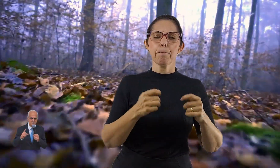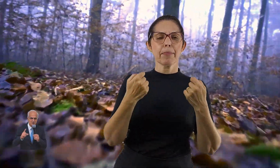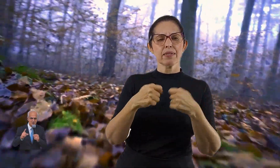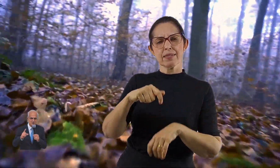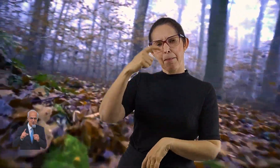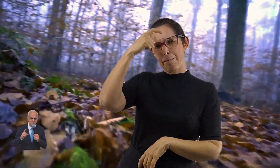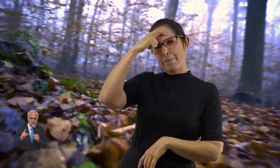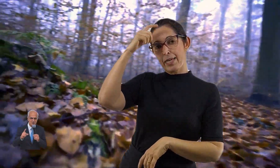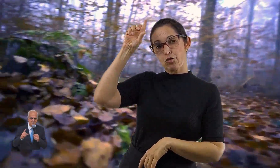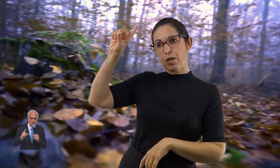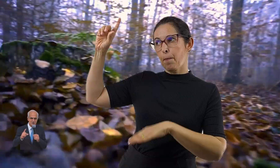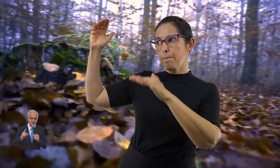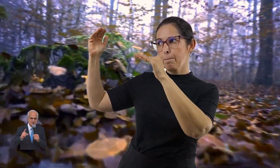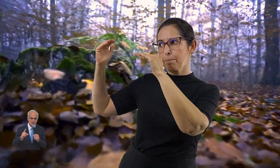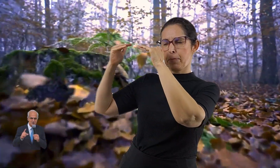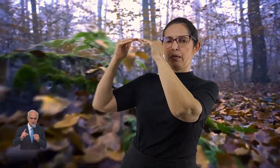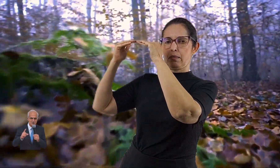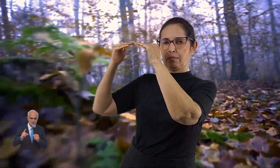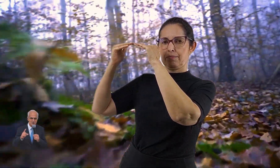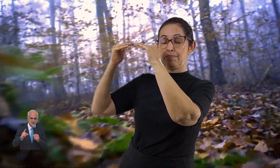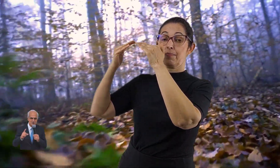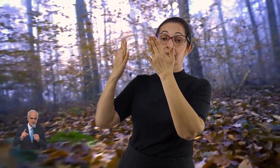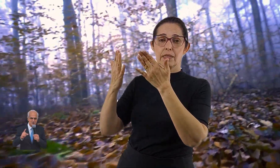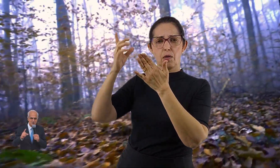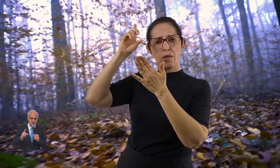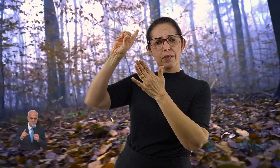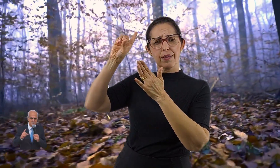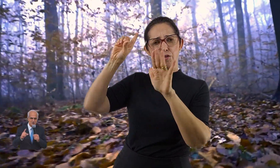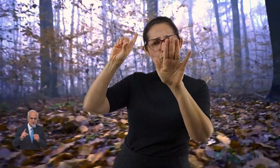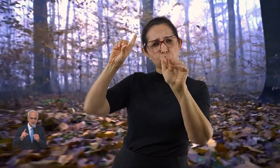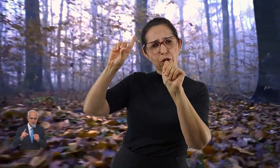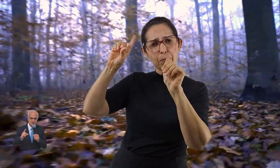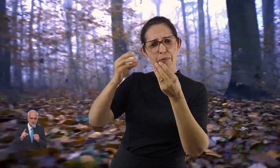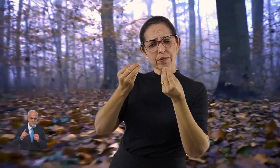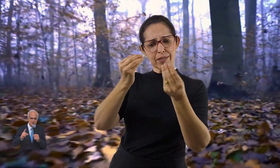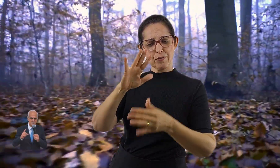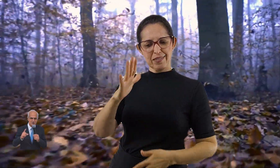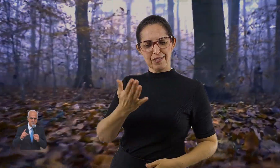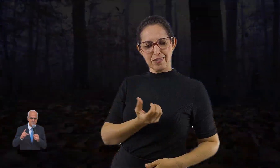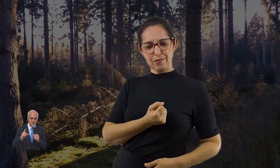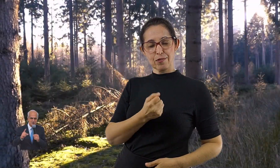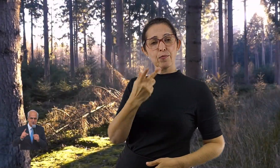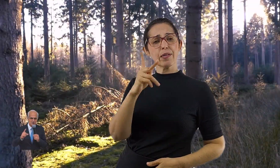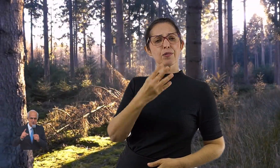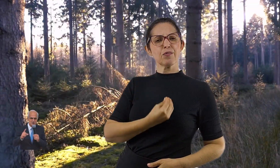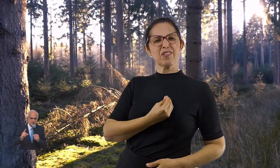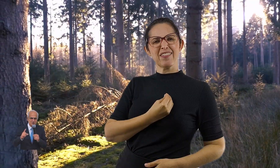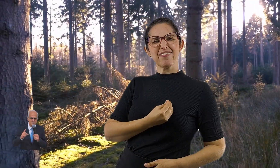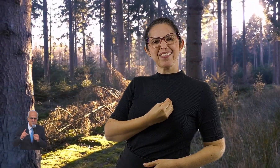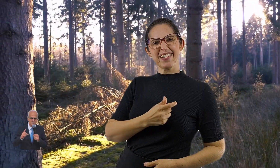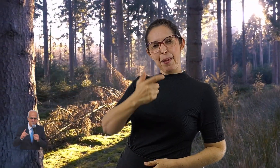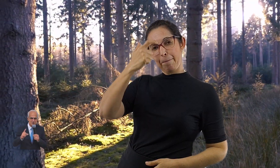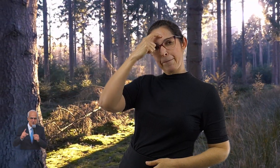Senhor. O Senhor te salvou, e Ele te salvou para você ter uma mente firme no Senhor.